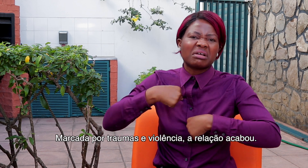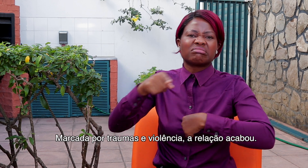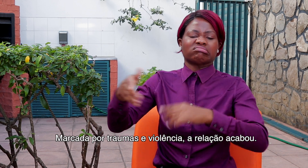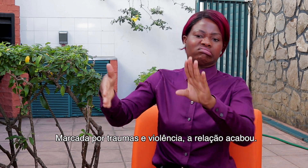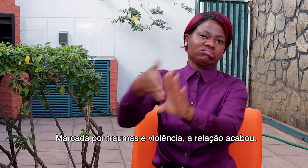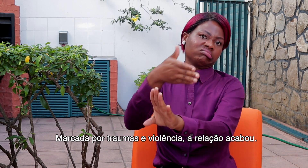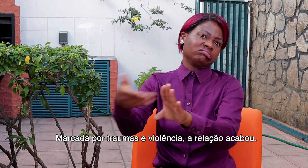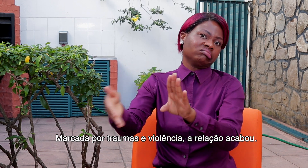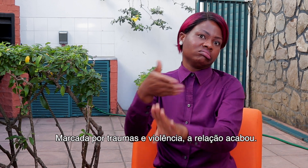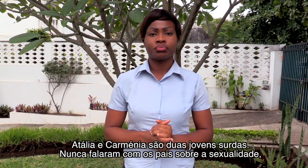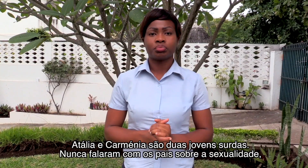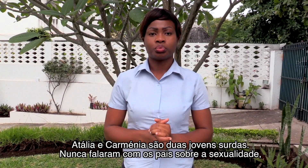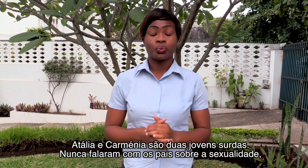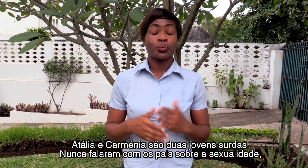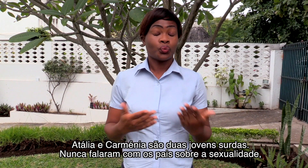relação acabou.